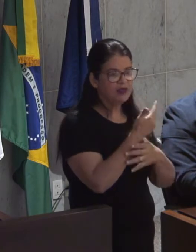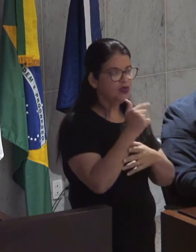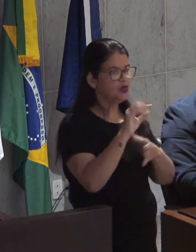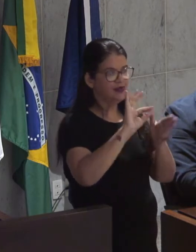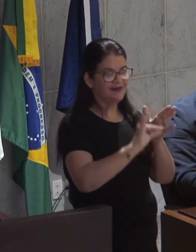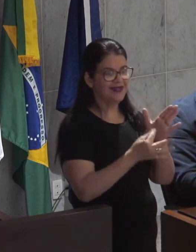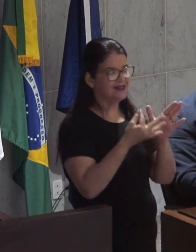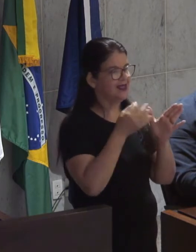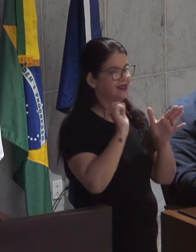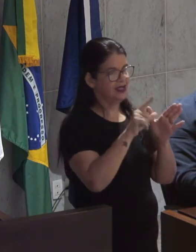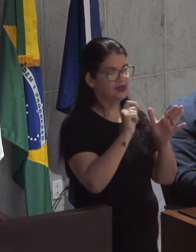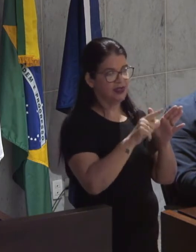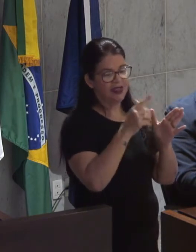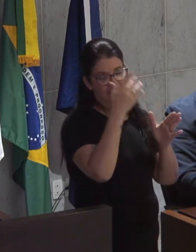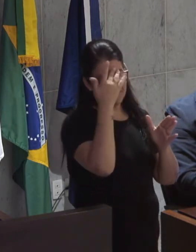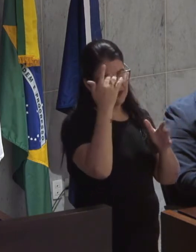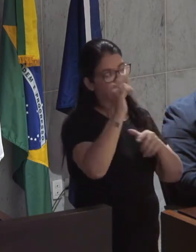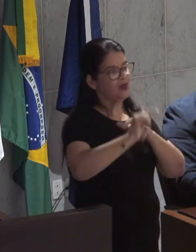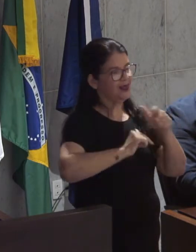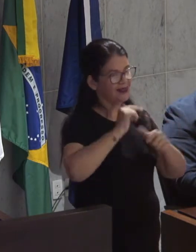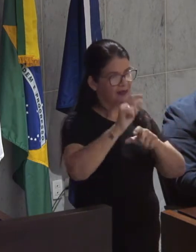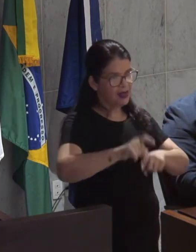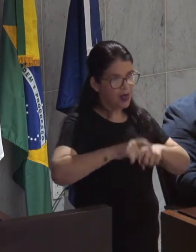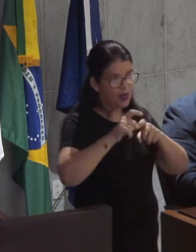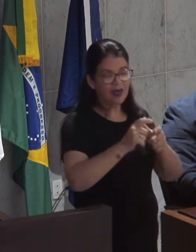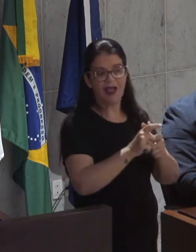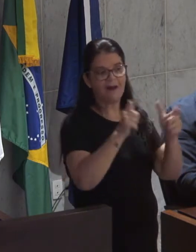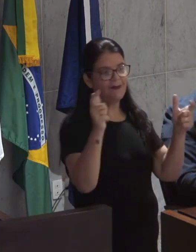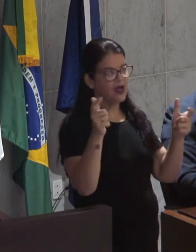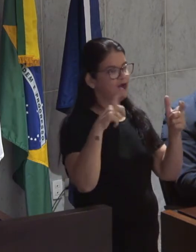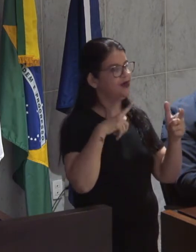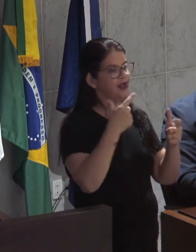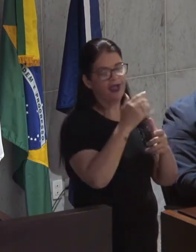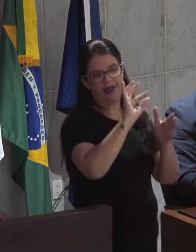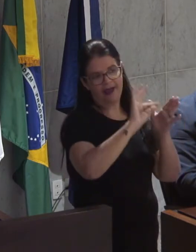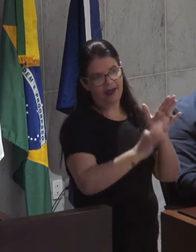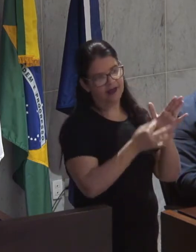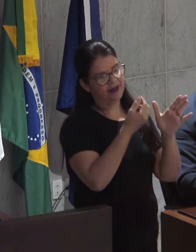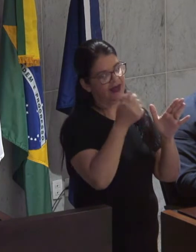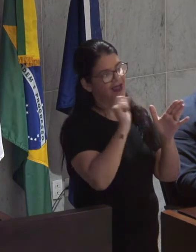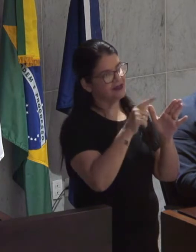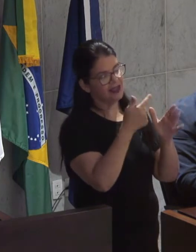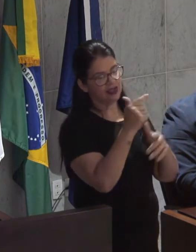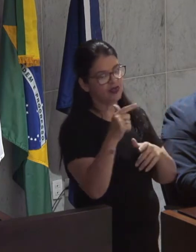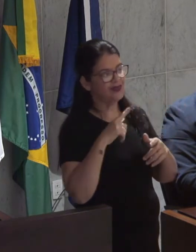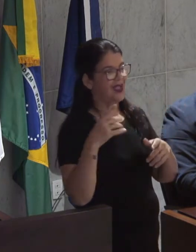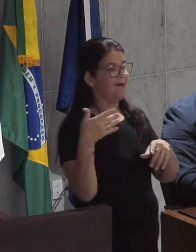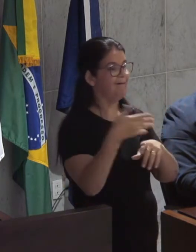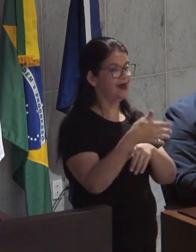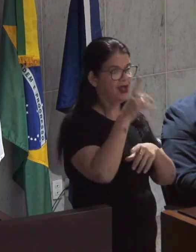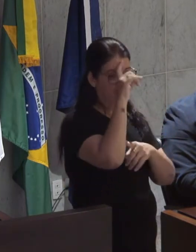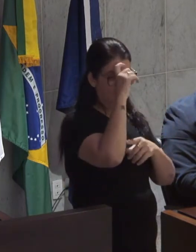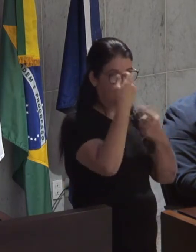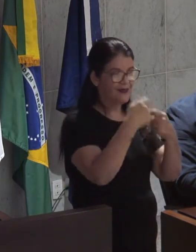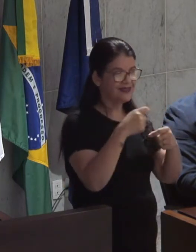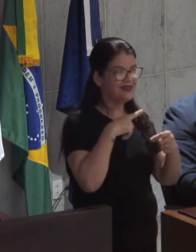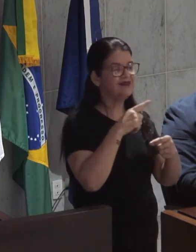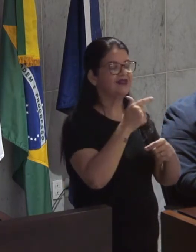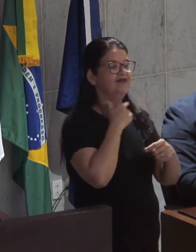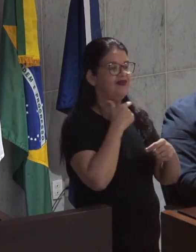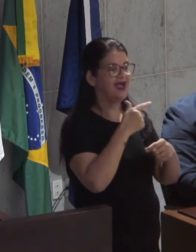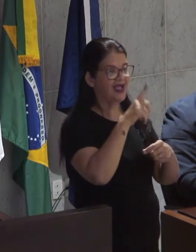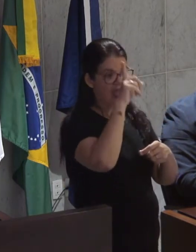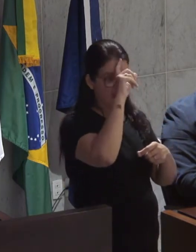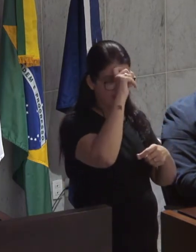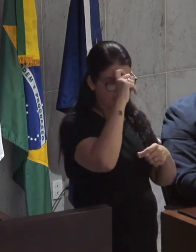carteira assinada, trabalhador rural, que a grande maioria absoluta não tinha carteira assinada, para ir no hospital precisaria ter vaga e esse